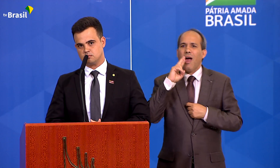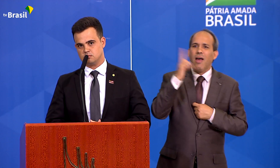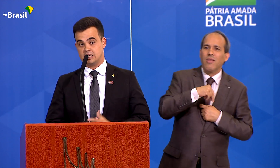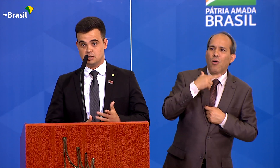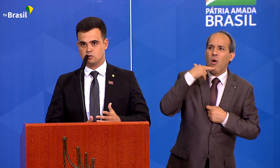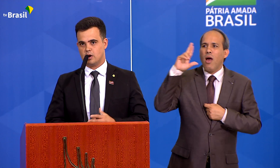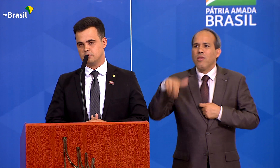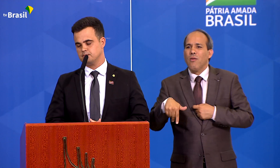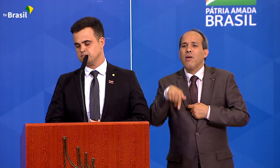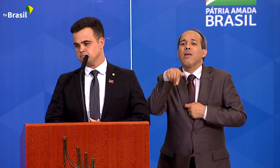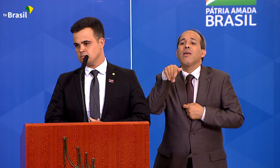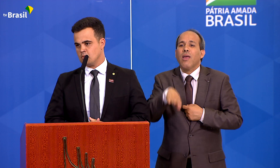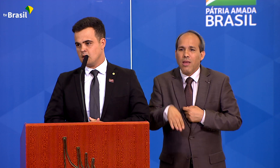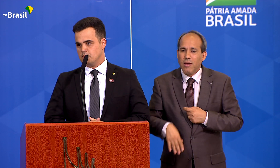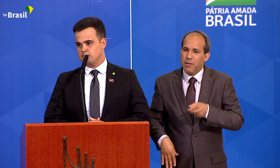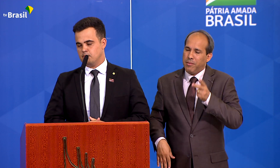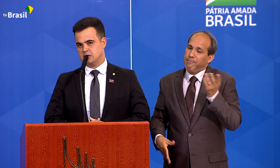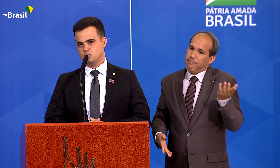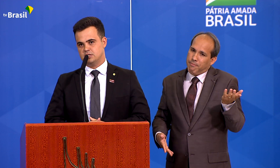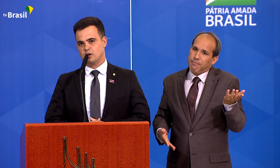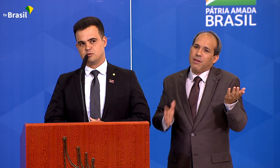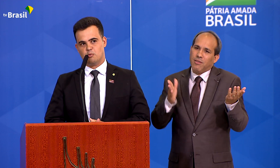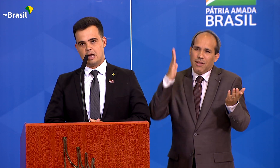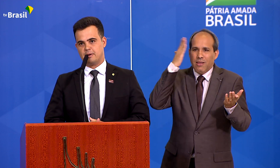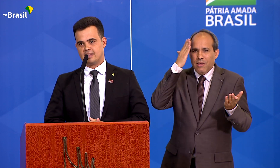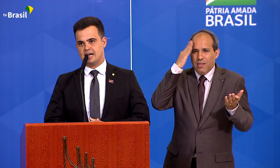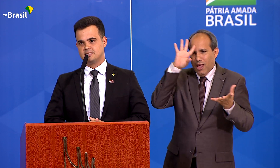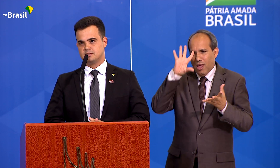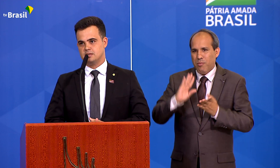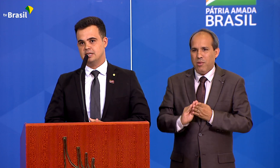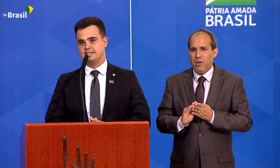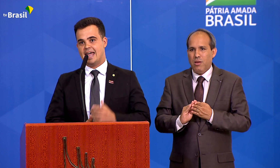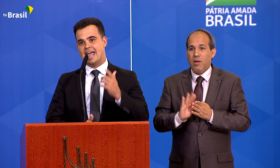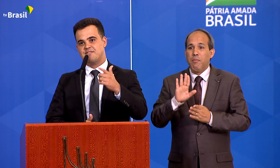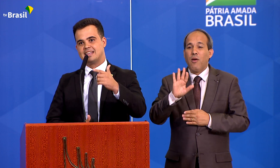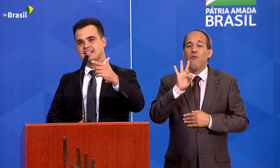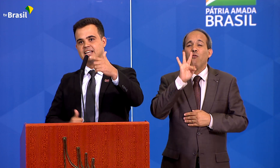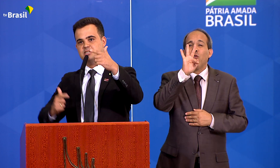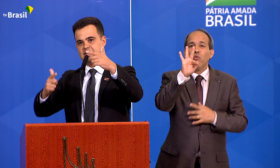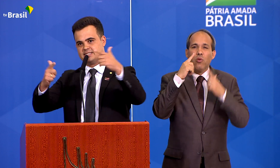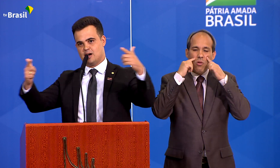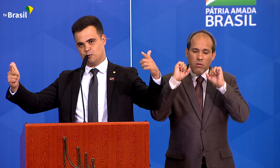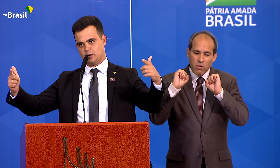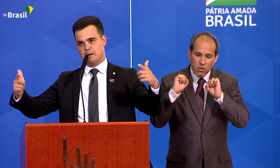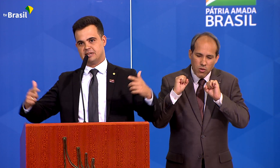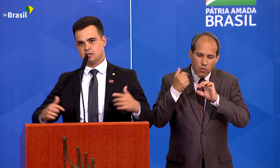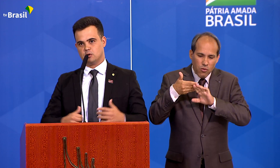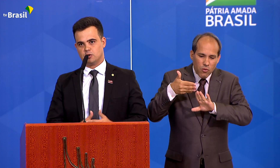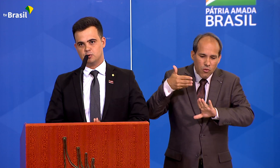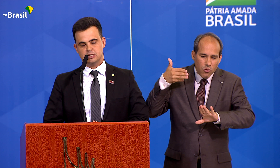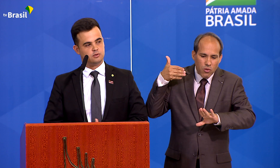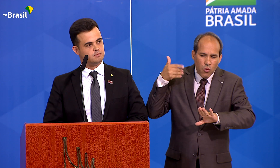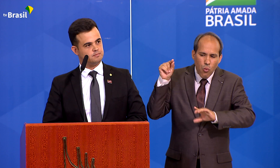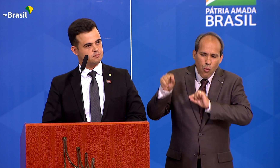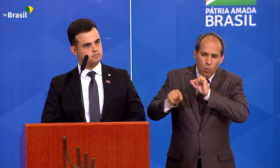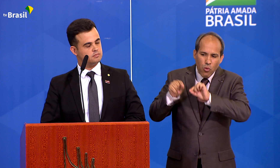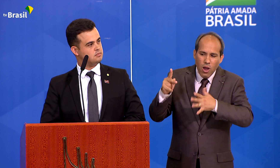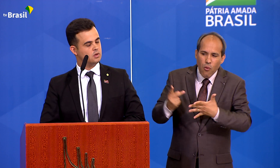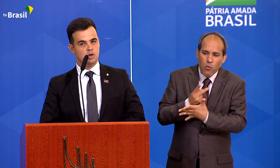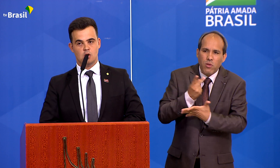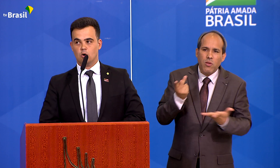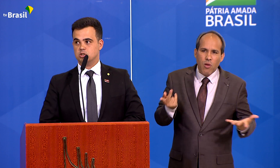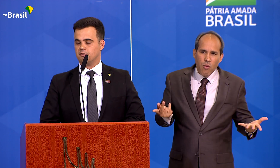da história nessa história bom mas um dia nós vamos olhar para trás e ter a verdadeira dimensão do que representou tudo